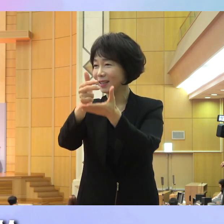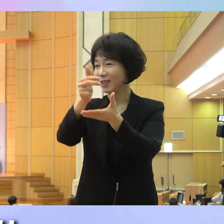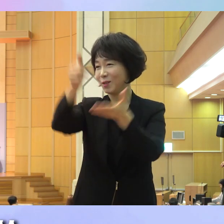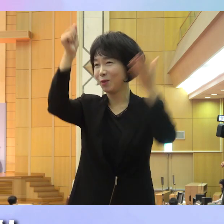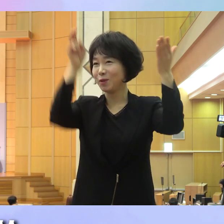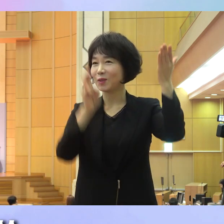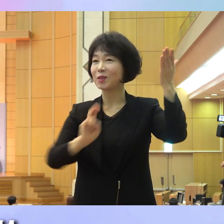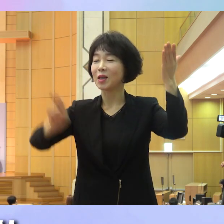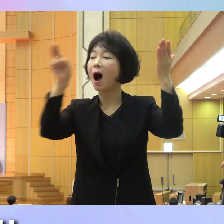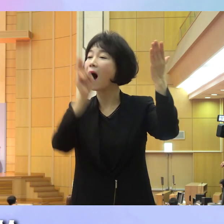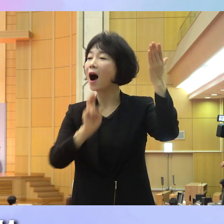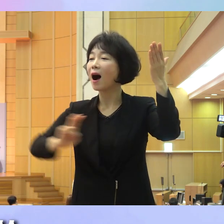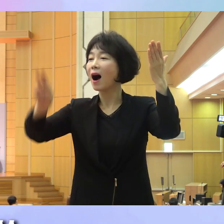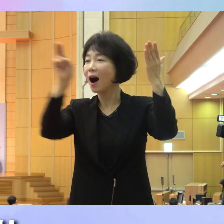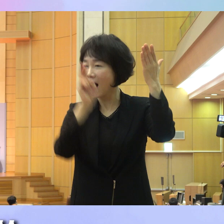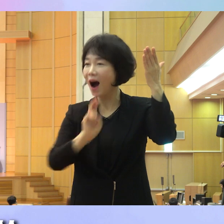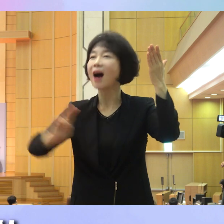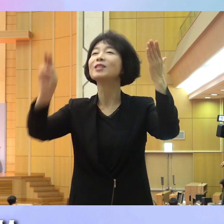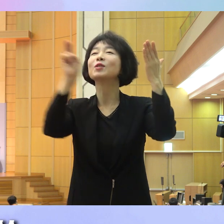날마다 주를